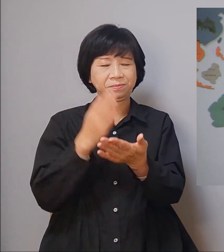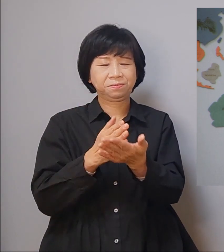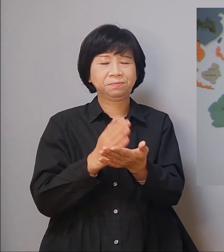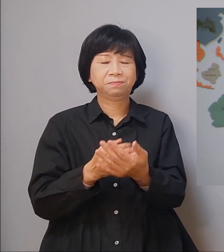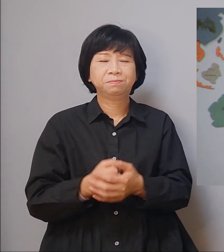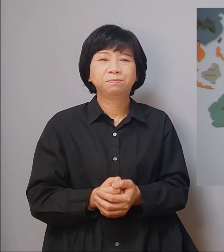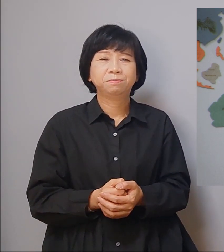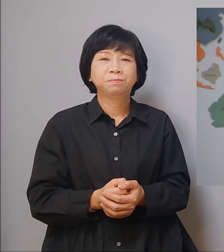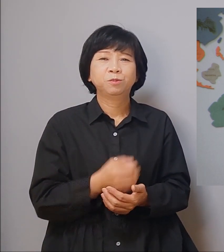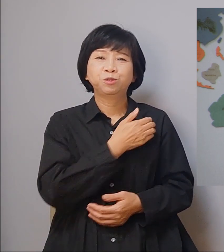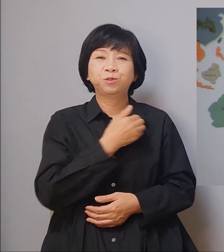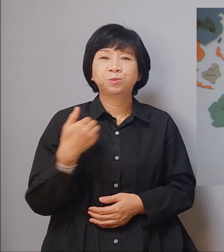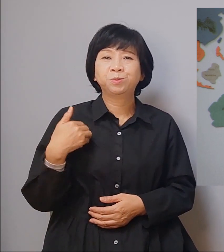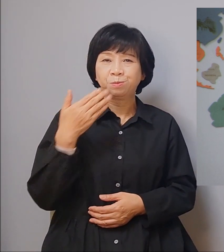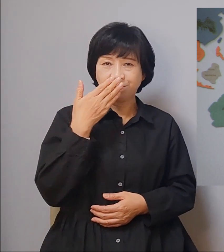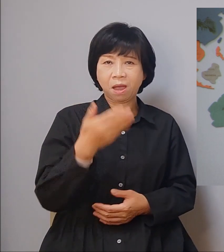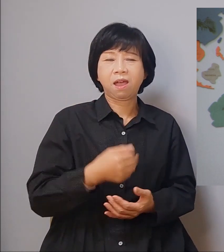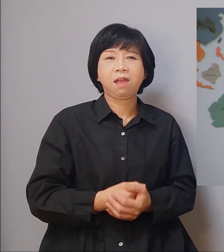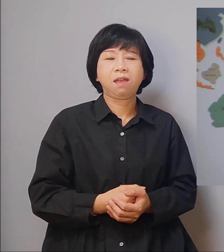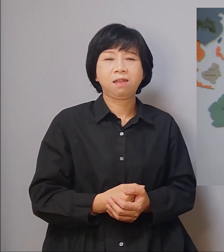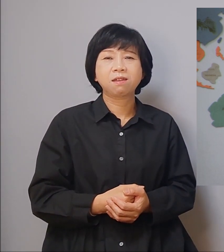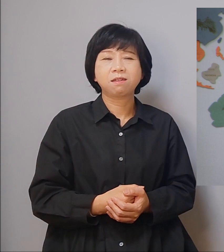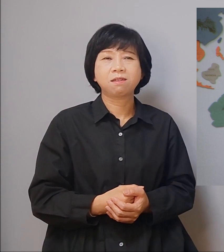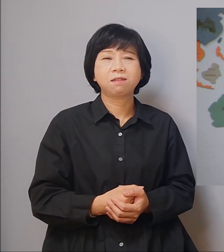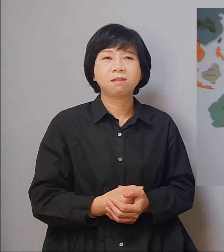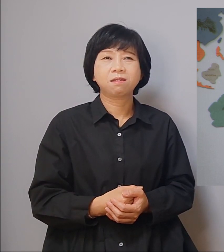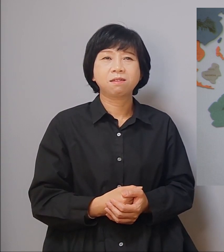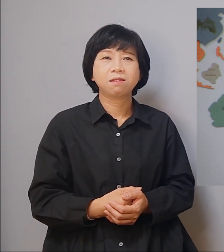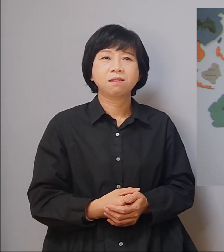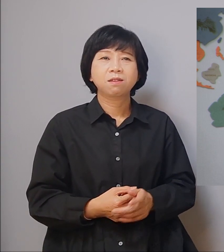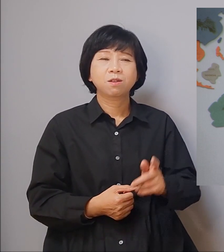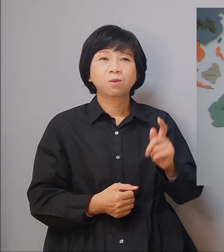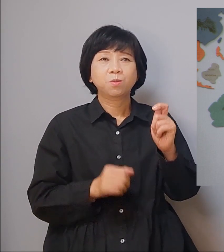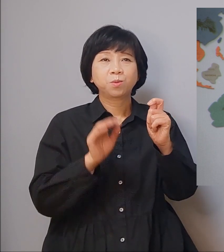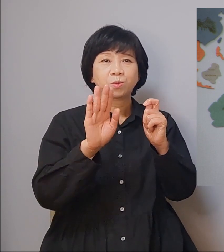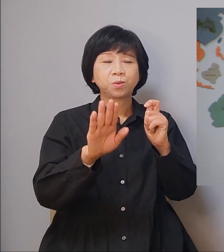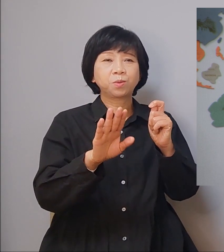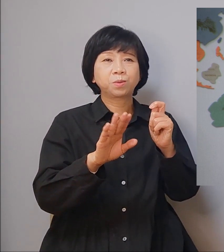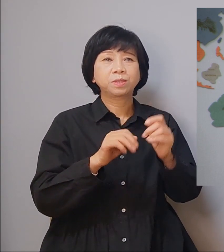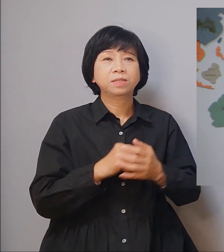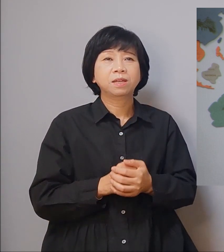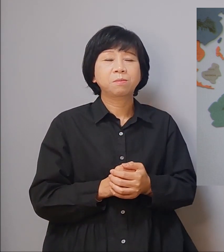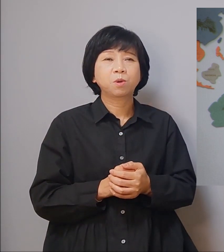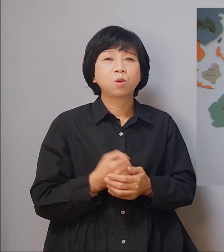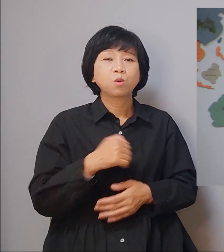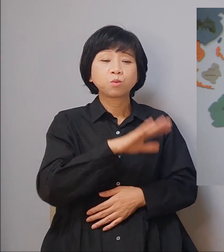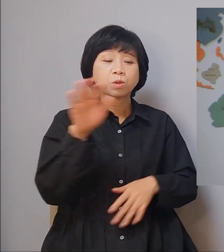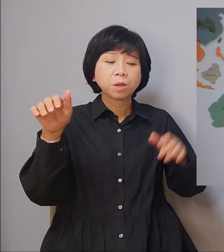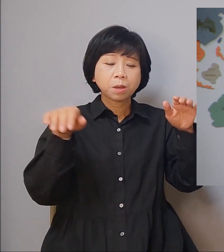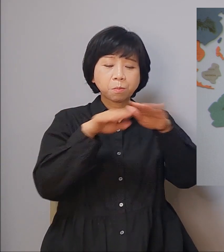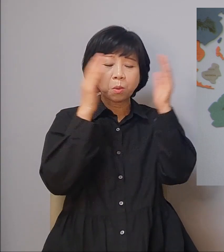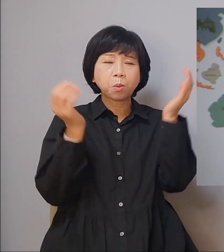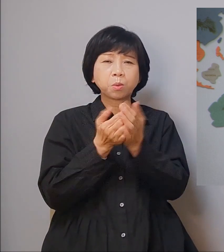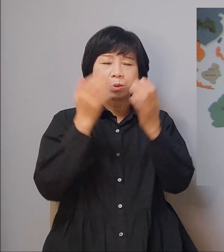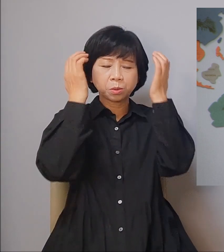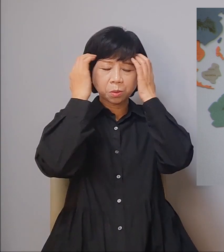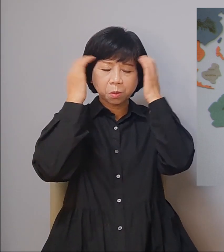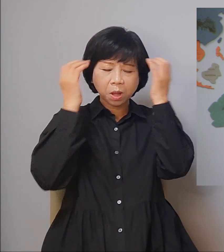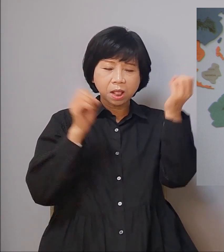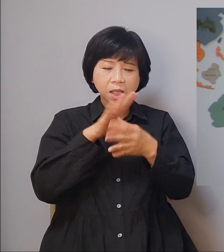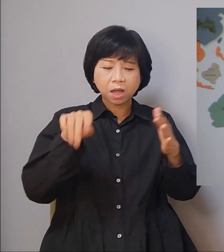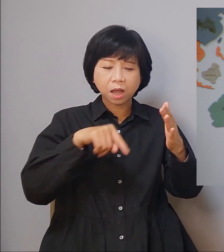마십시오. 오늘 고린도후서 1장 4절과 5절 본문에 이렇게 말씀이 나오죠. 우리의 모든 환난 중에서 우리를